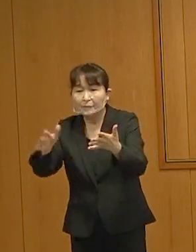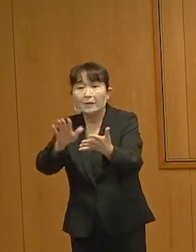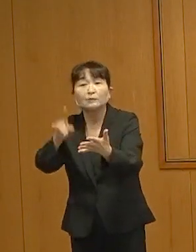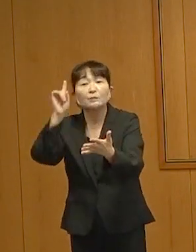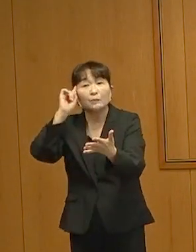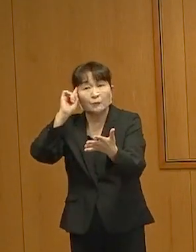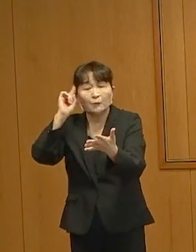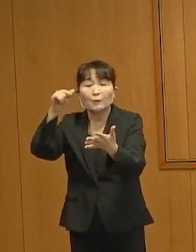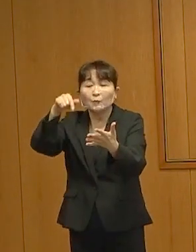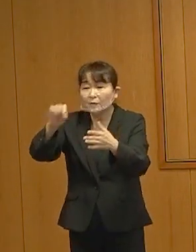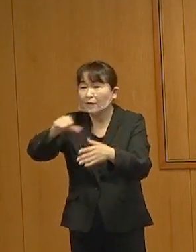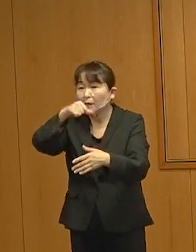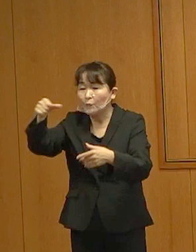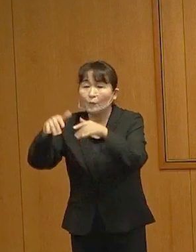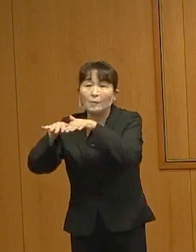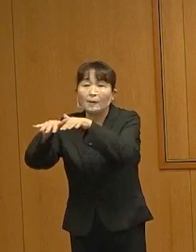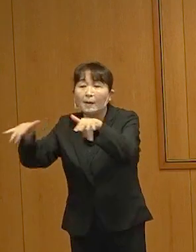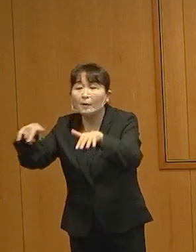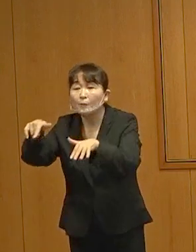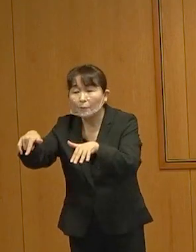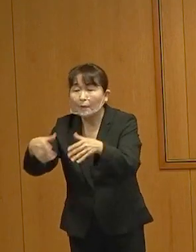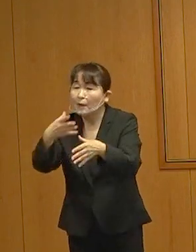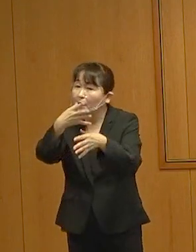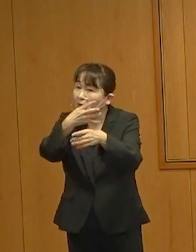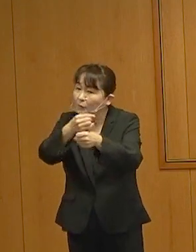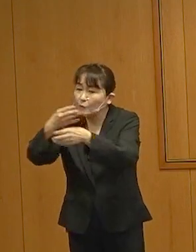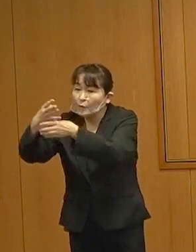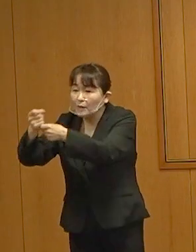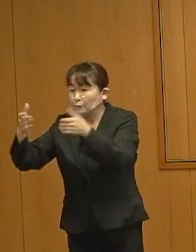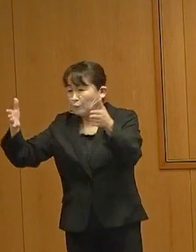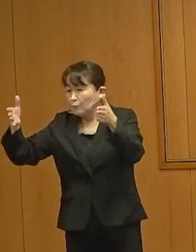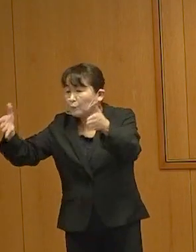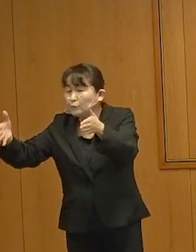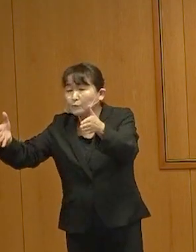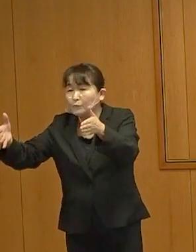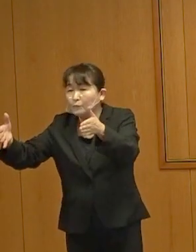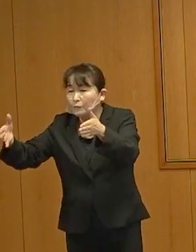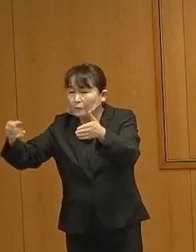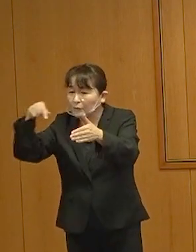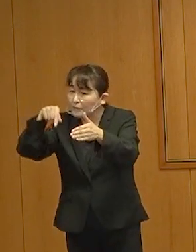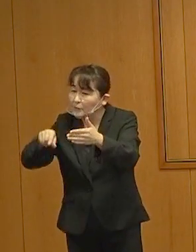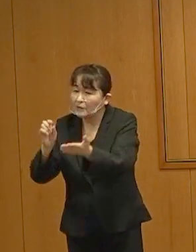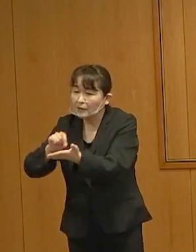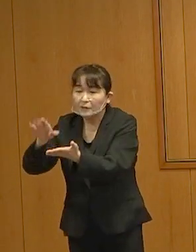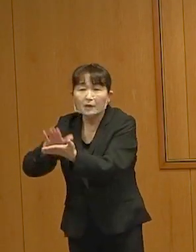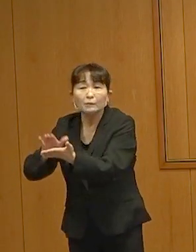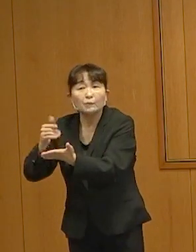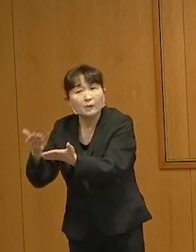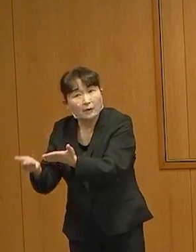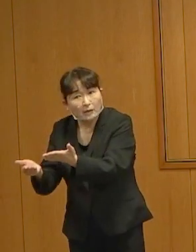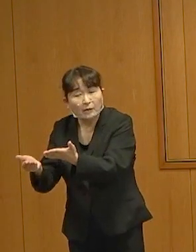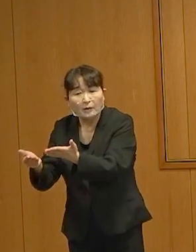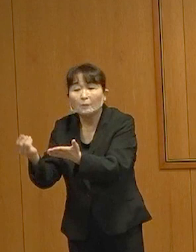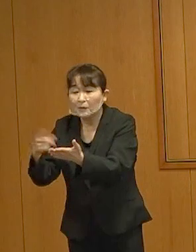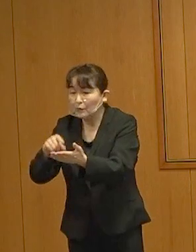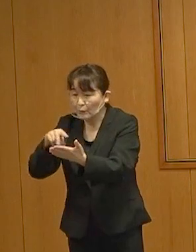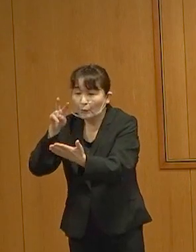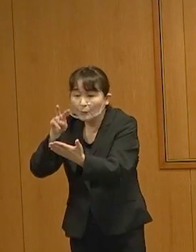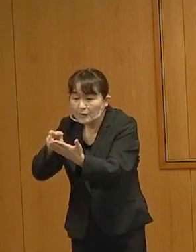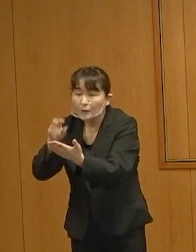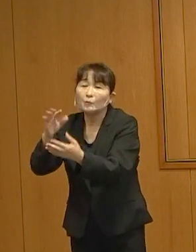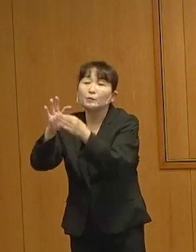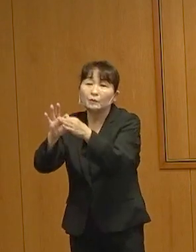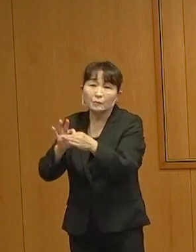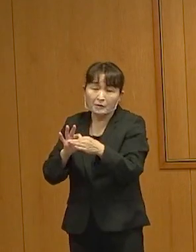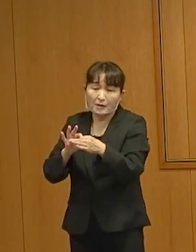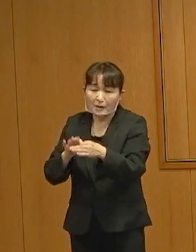改めてこの第5波っていうのを、まあ、いつからいつなのかっていうところと、まあ、ここから改めてこう読み取れることってい